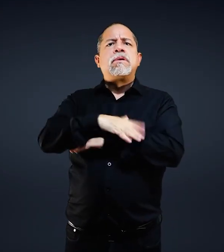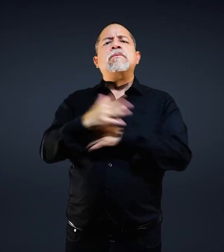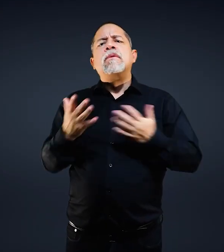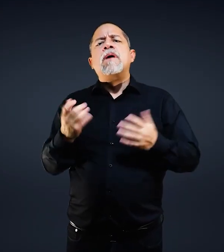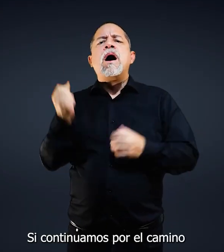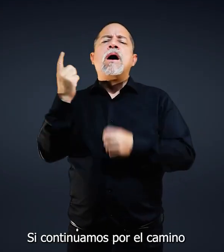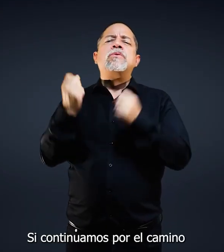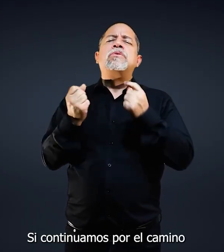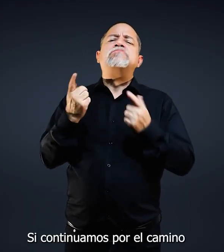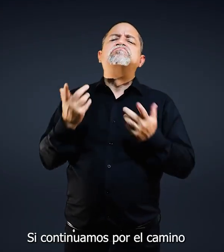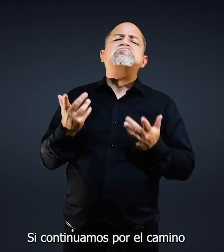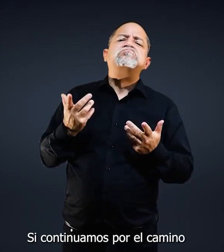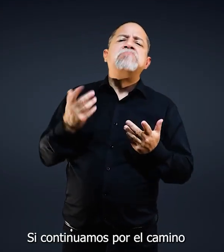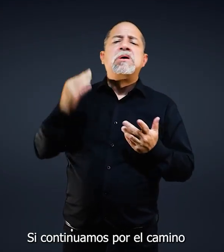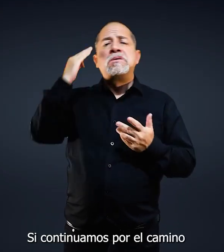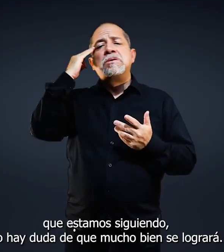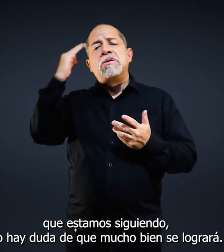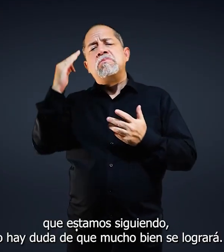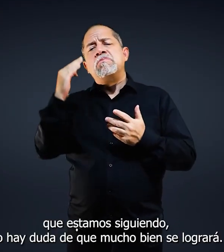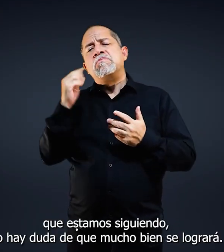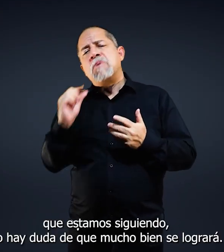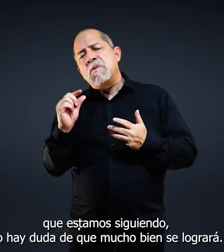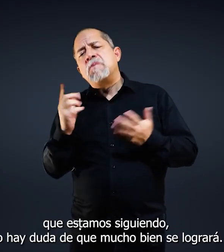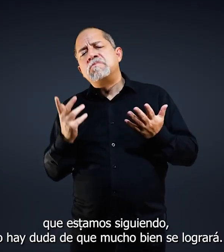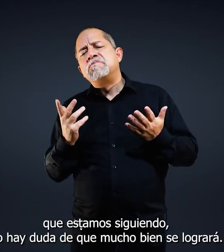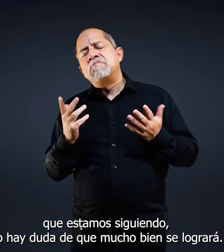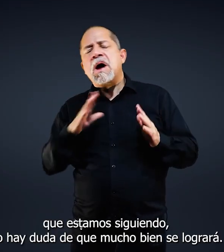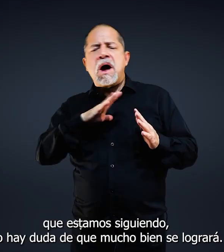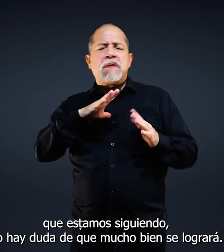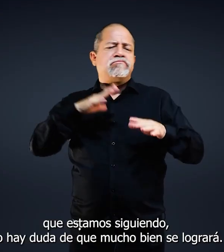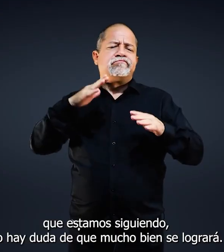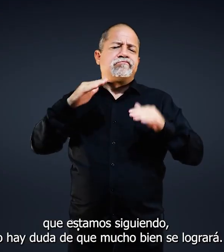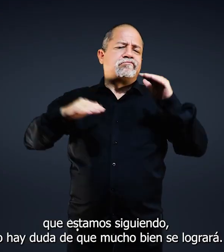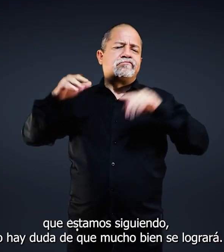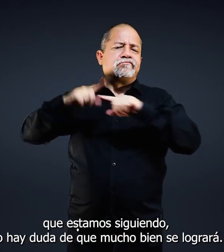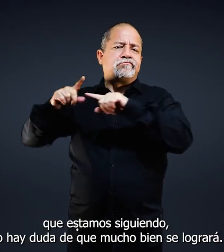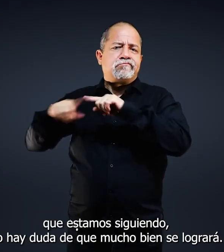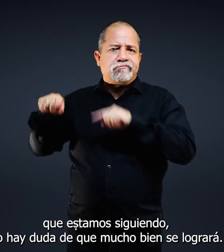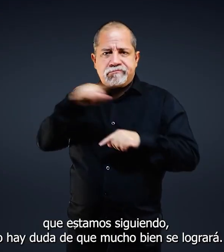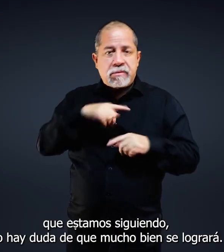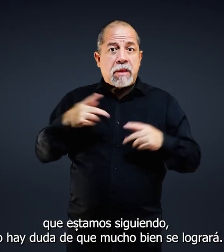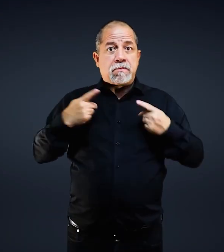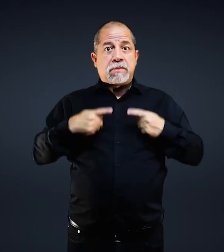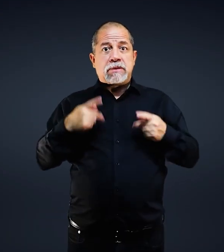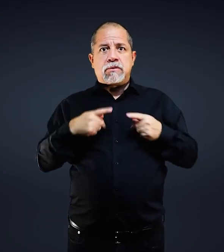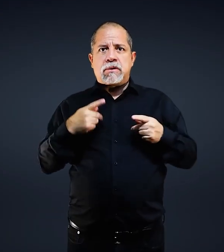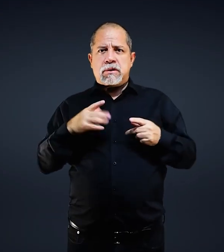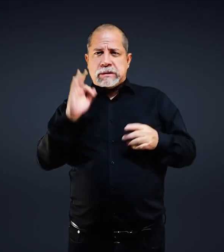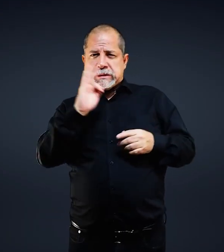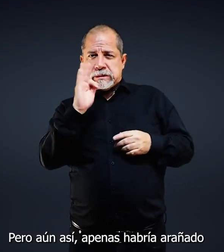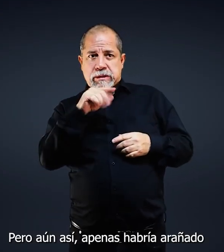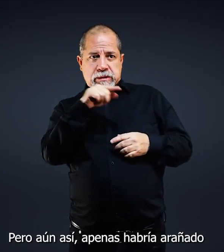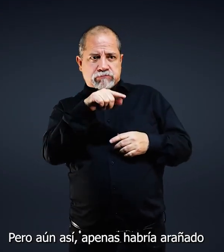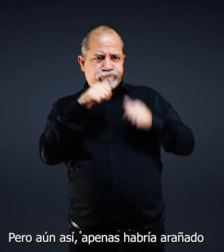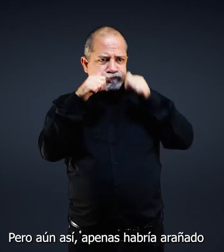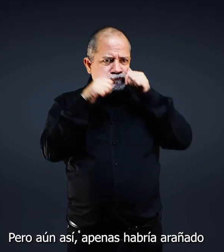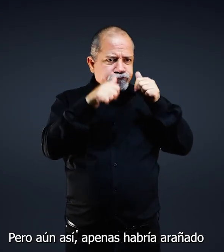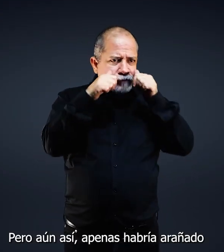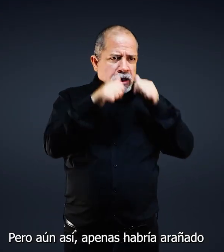Si continuamos por el camino que estamos siguiendo, no hay duda de que mucho bien se logrará. Pero aún así, apenas